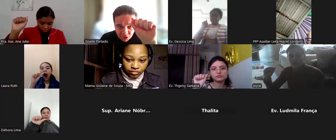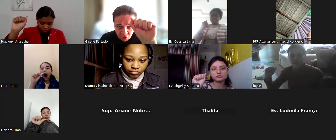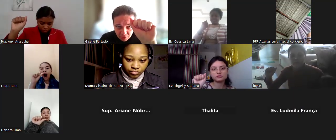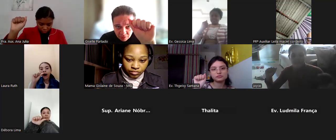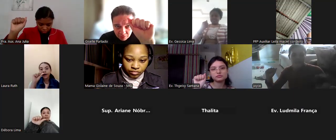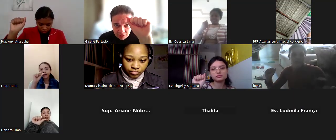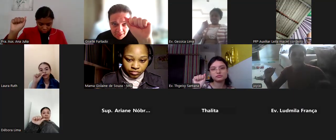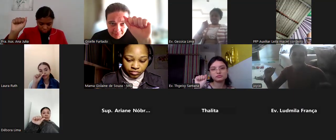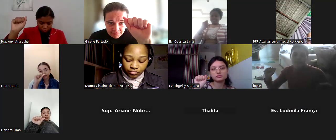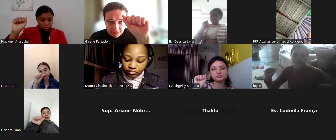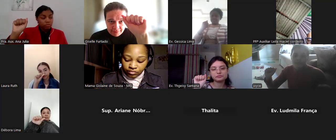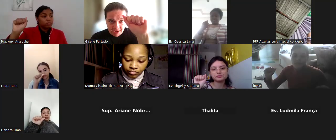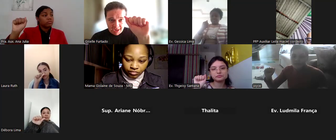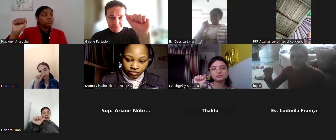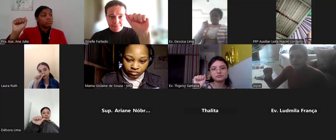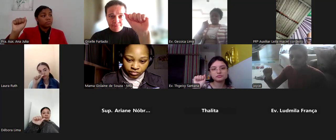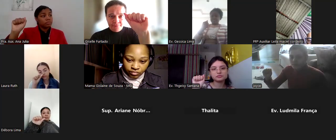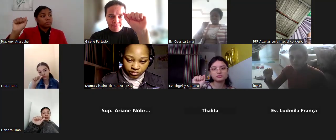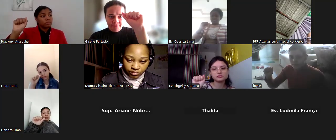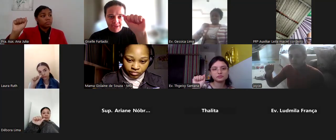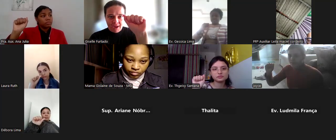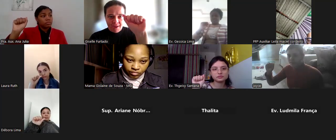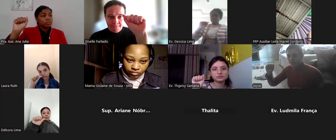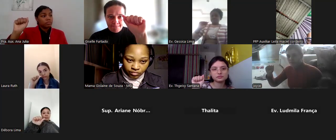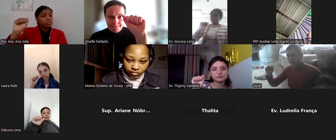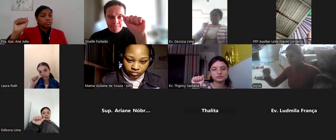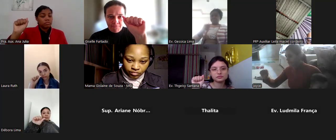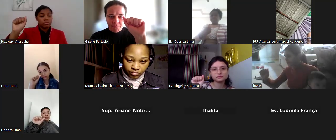ó. Tá? Letra A. A.